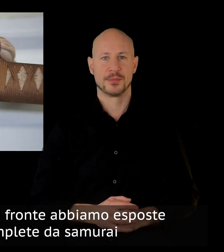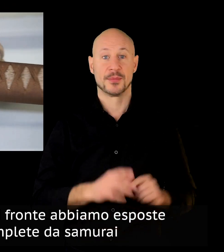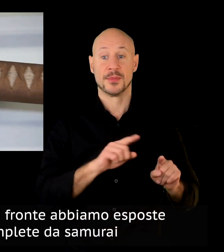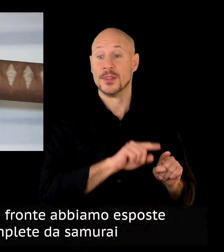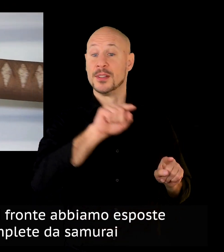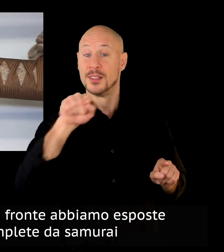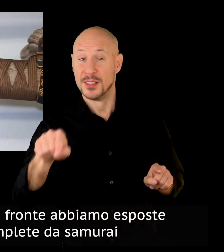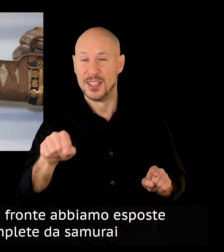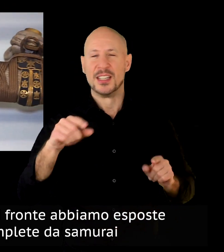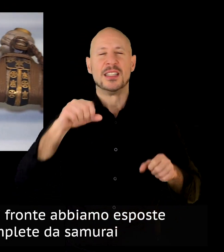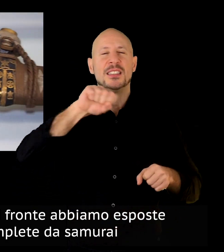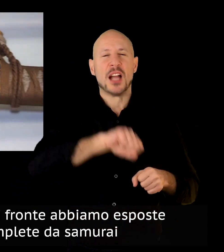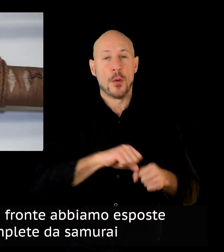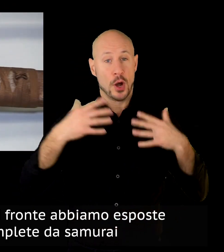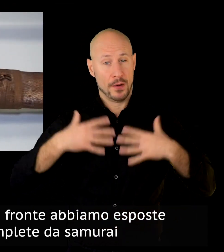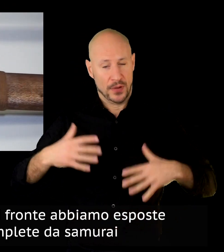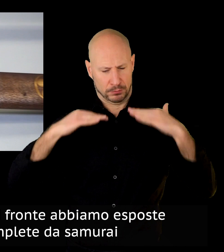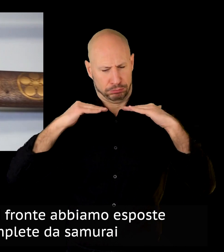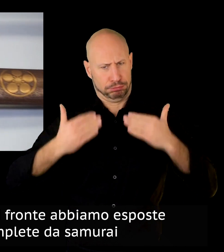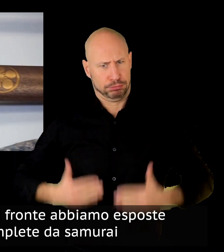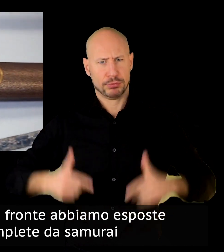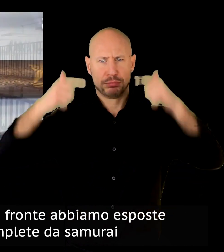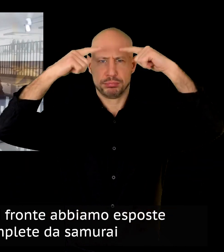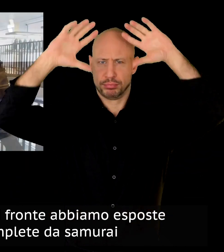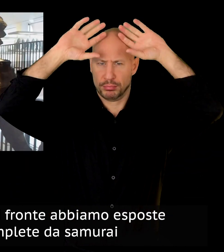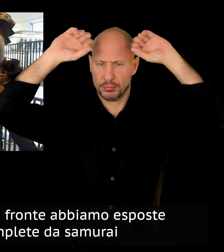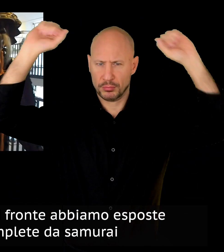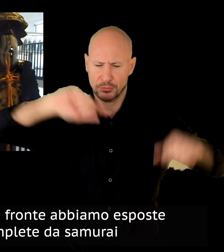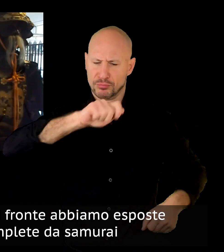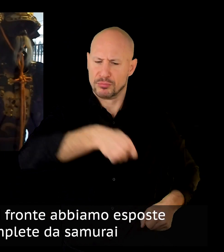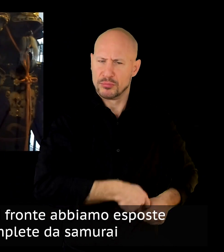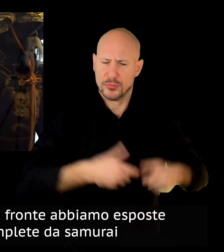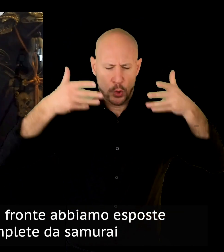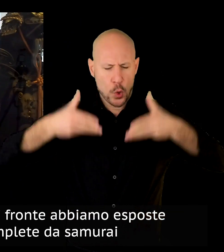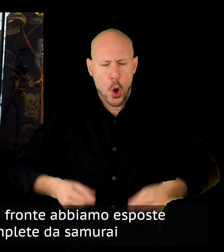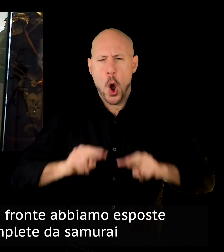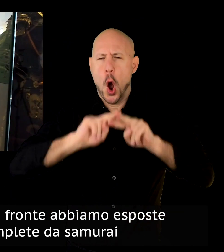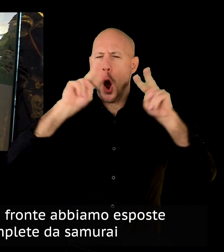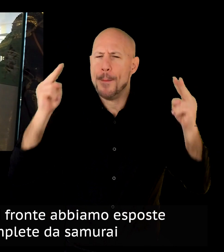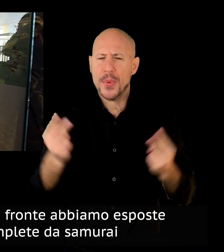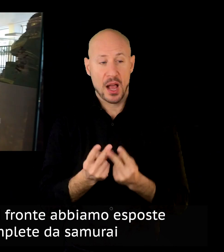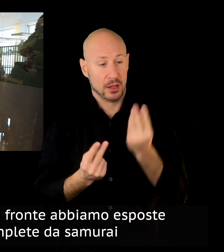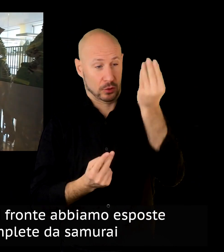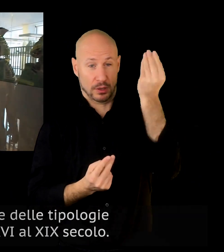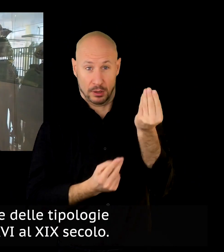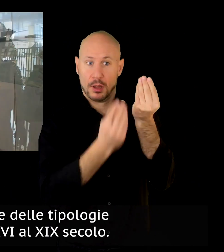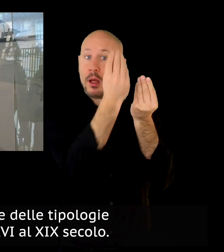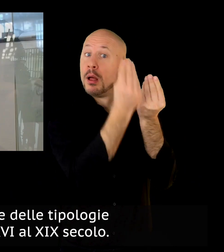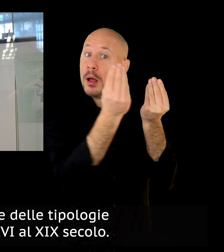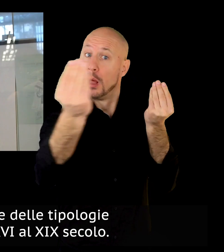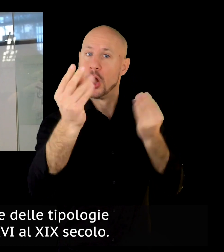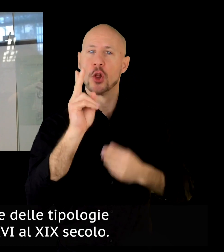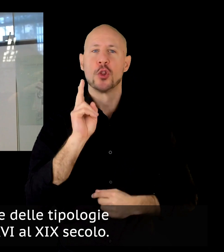mentre nella galleria di fronte abbiamo esposte 12 armature complete da samurai